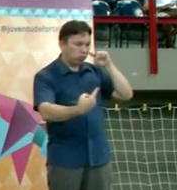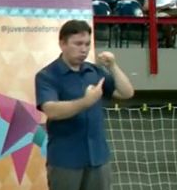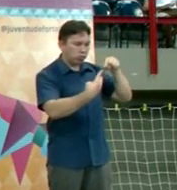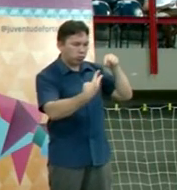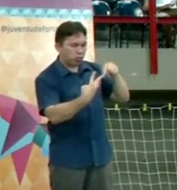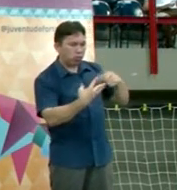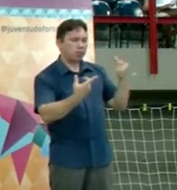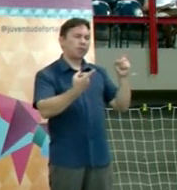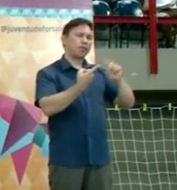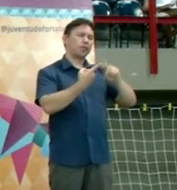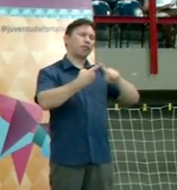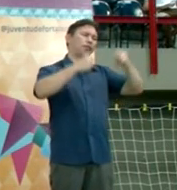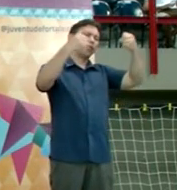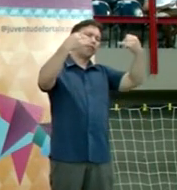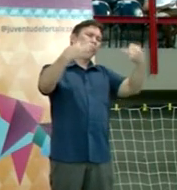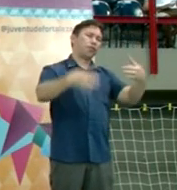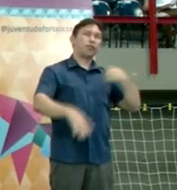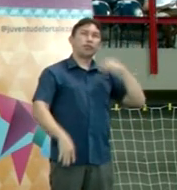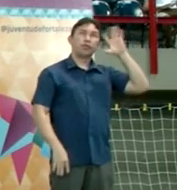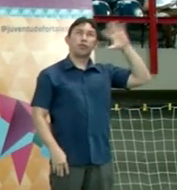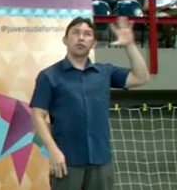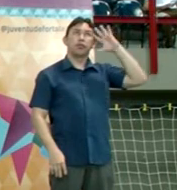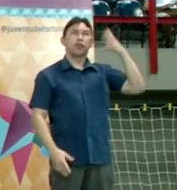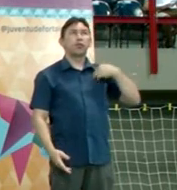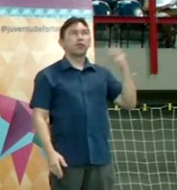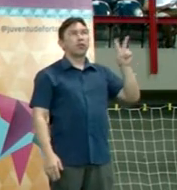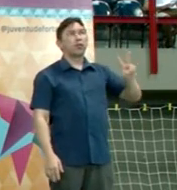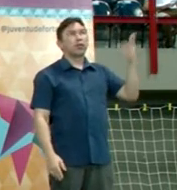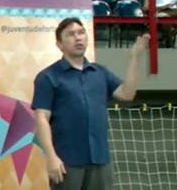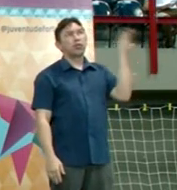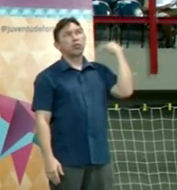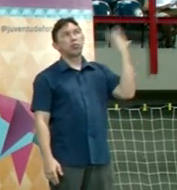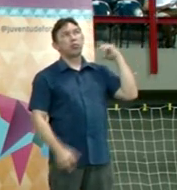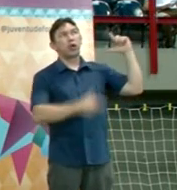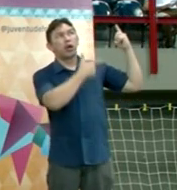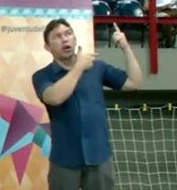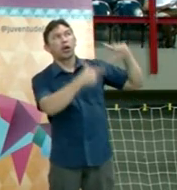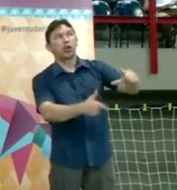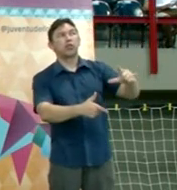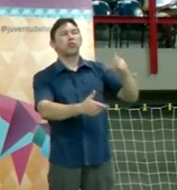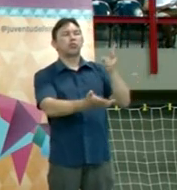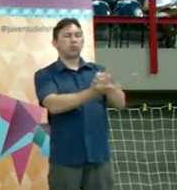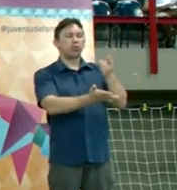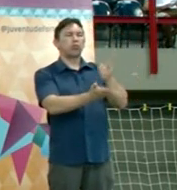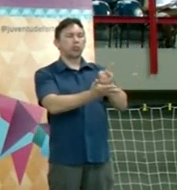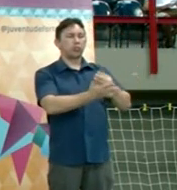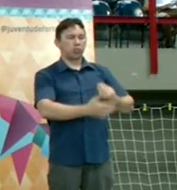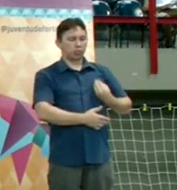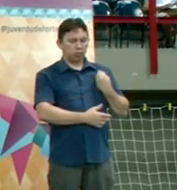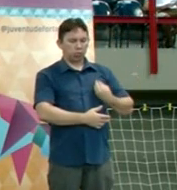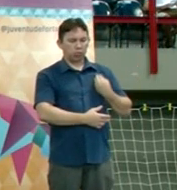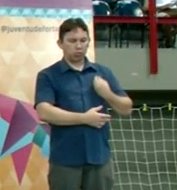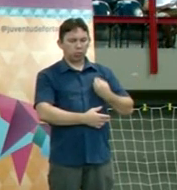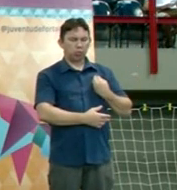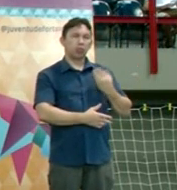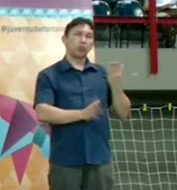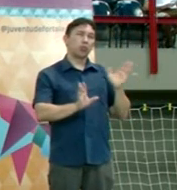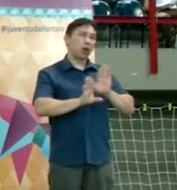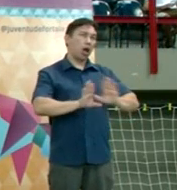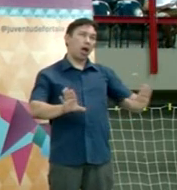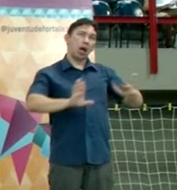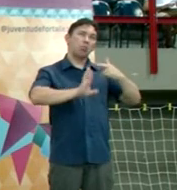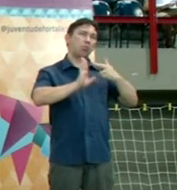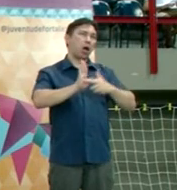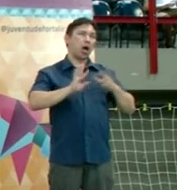a pena dizer também que se a gente pensar nos vestibulares tradicionais, eles sempre privilegiaram, pelo menos era